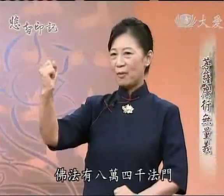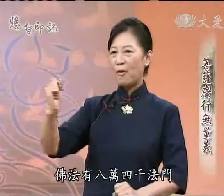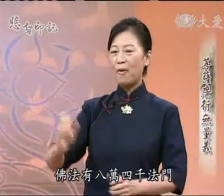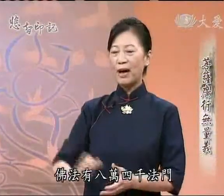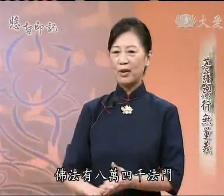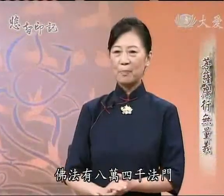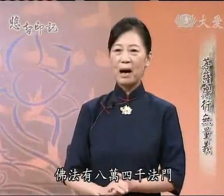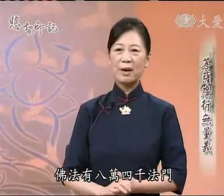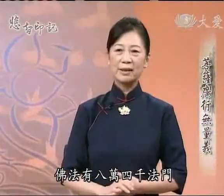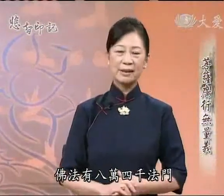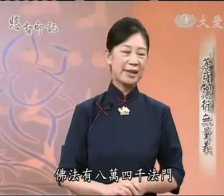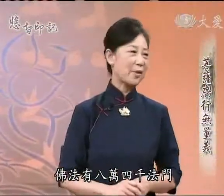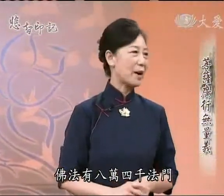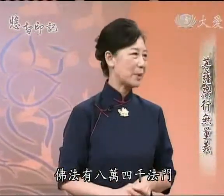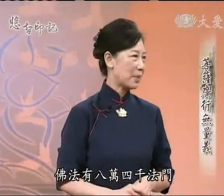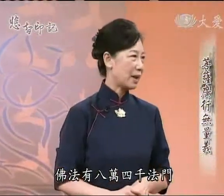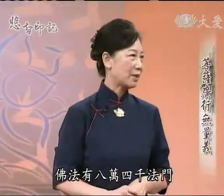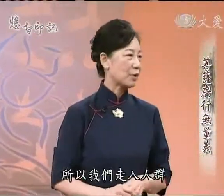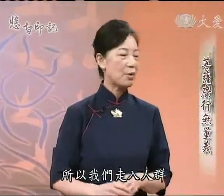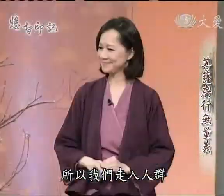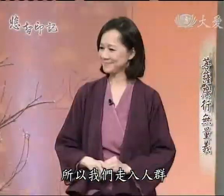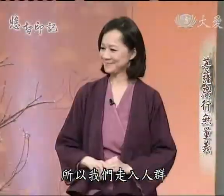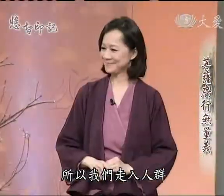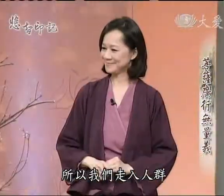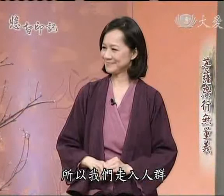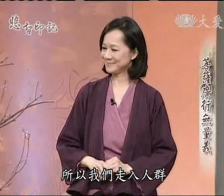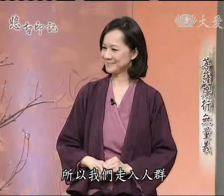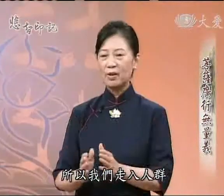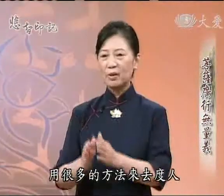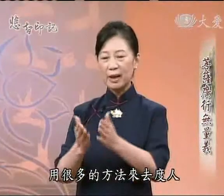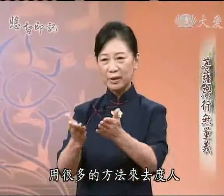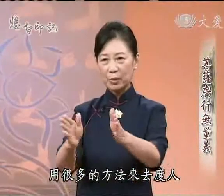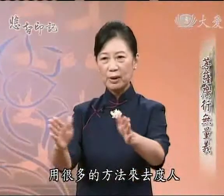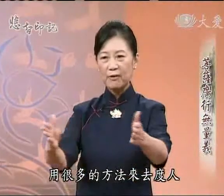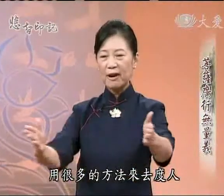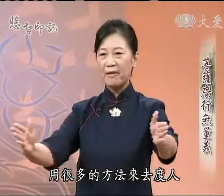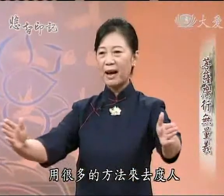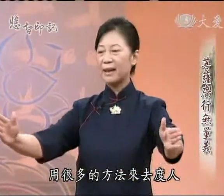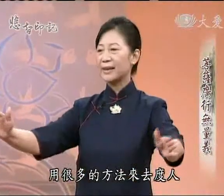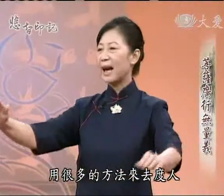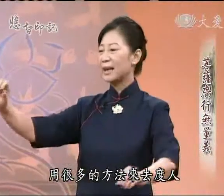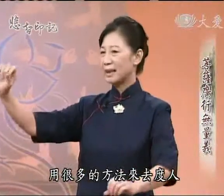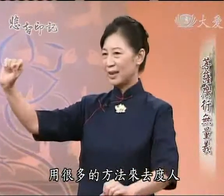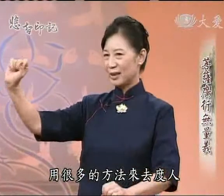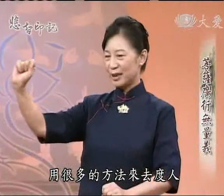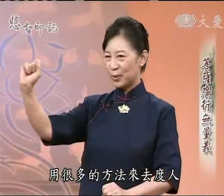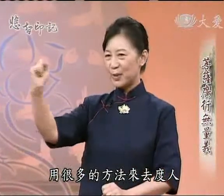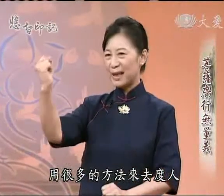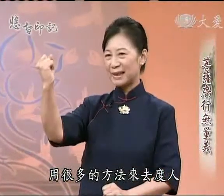佛法有八万四千法门呐。所以我们走入人群，用很多的方法来去度人，